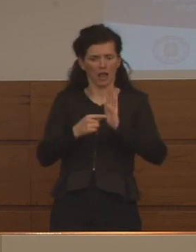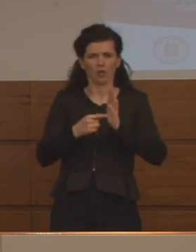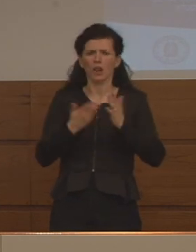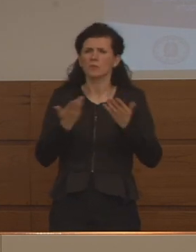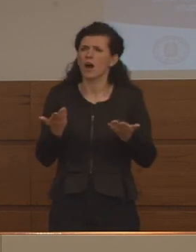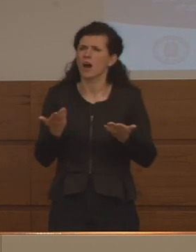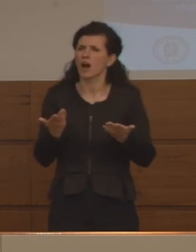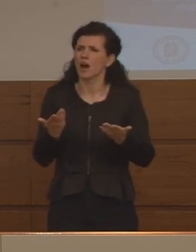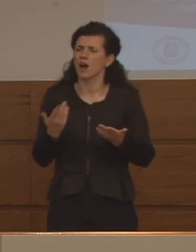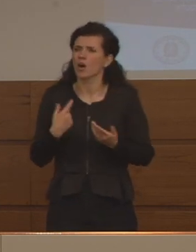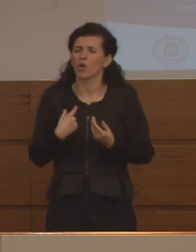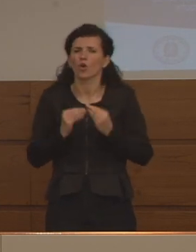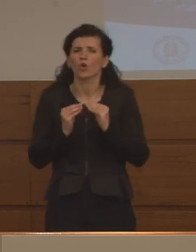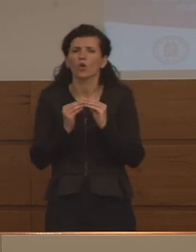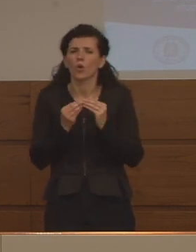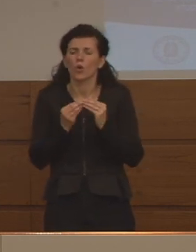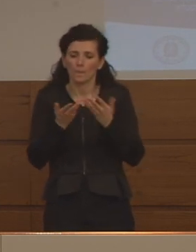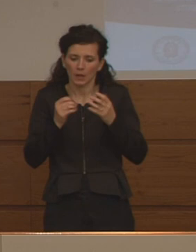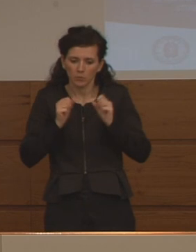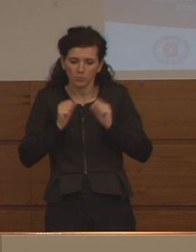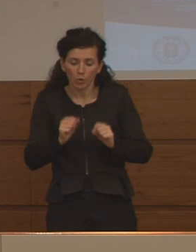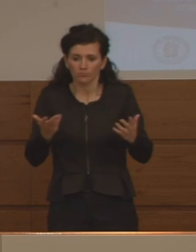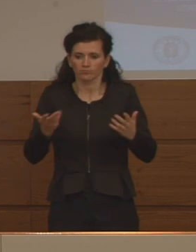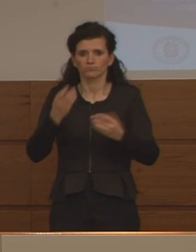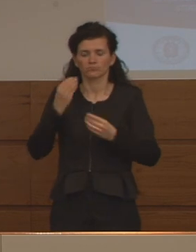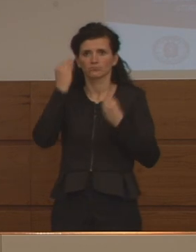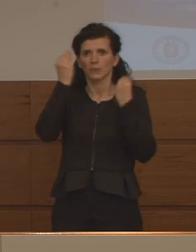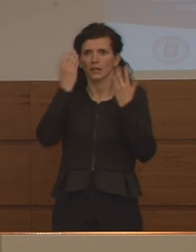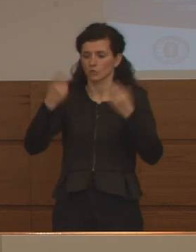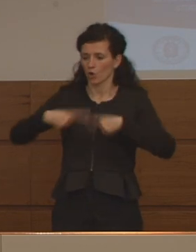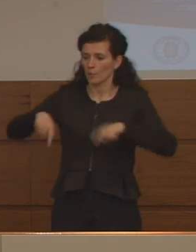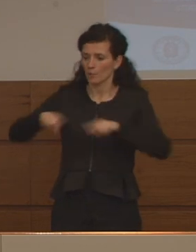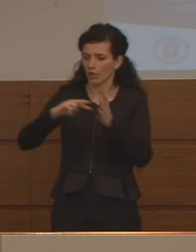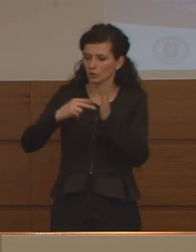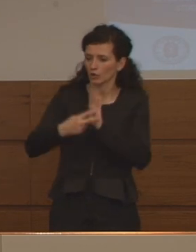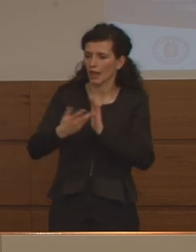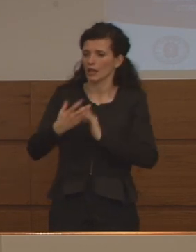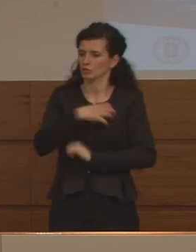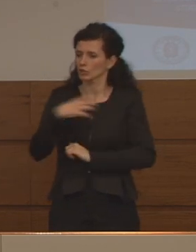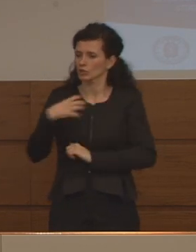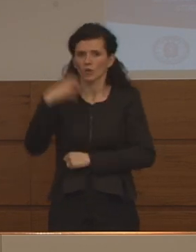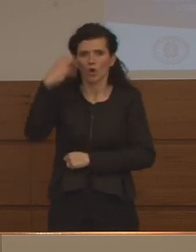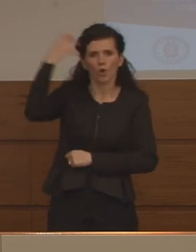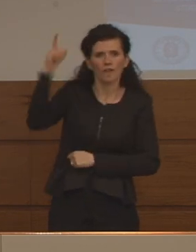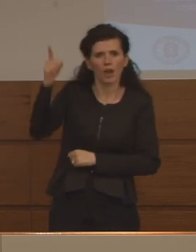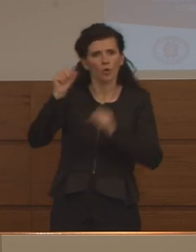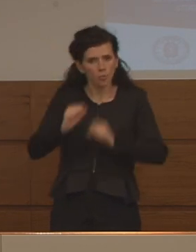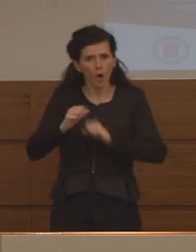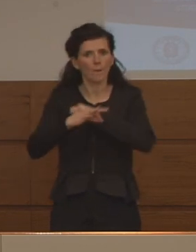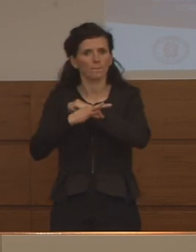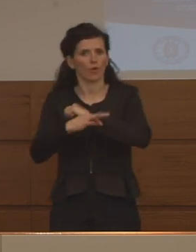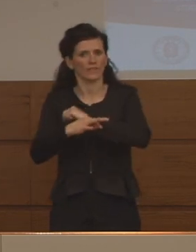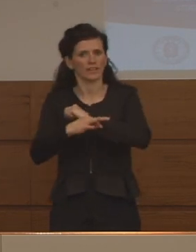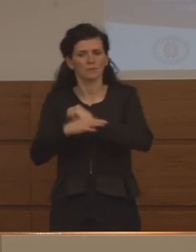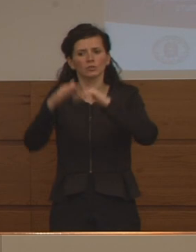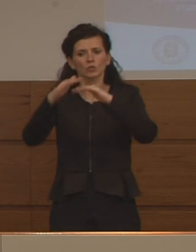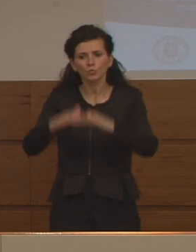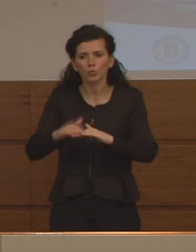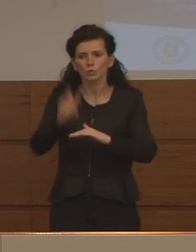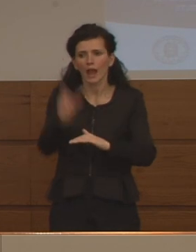come il comitato tecnico il governo insomma e può prendere dei provvedimenti a riguardo per tutelare il